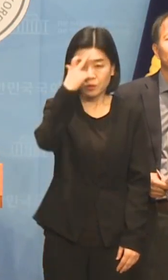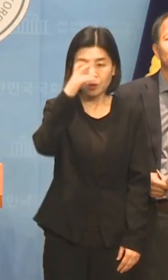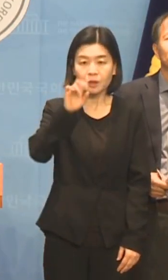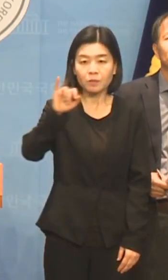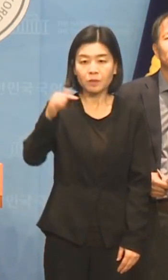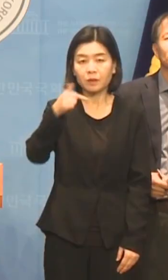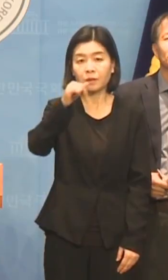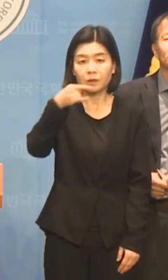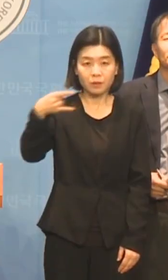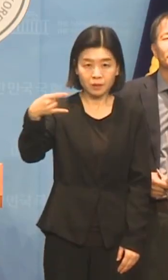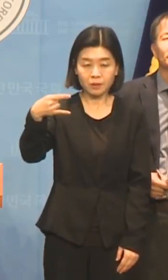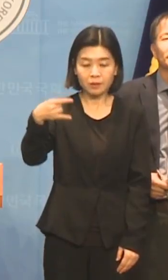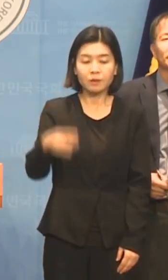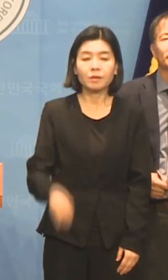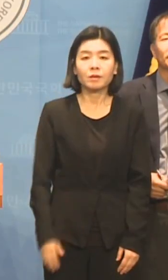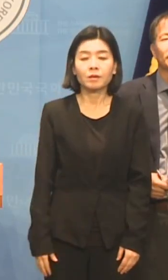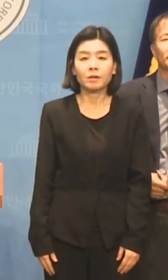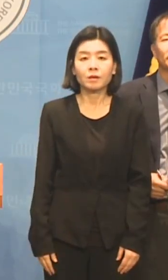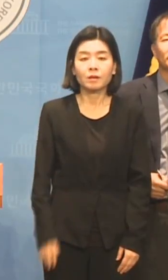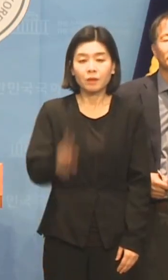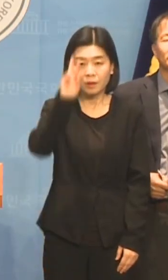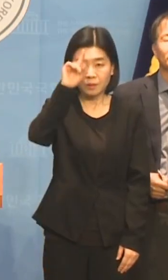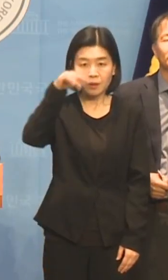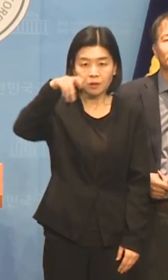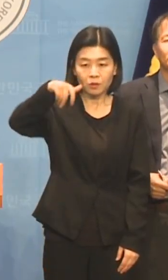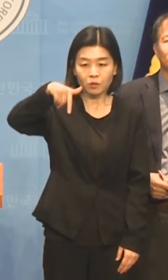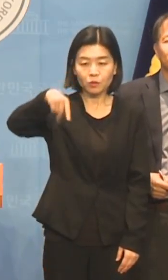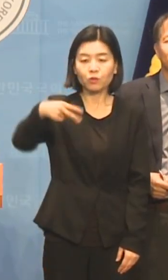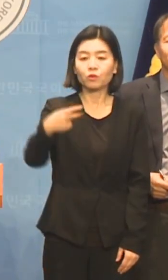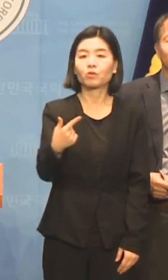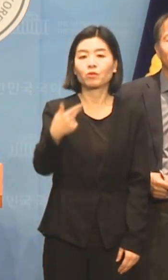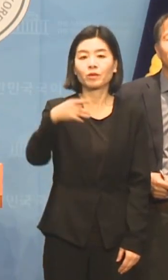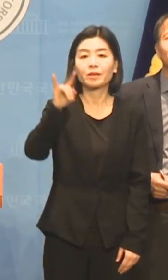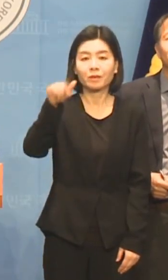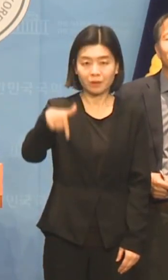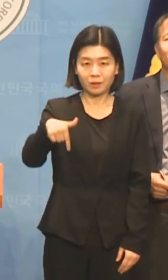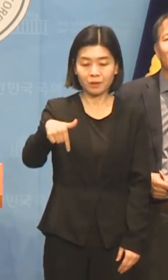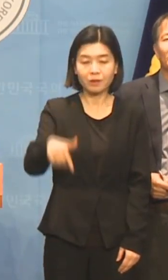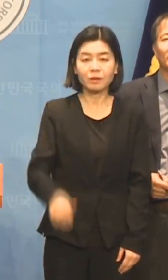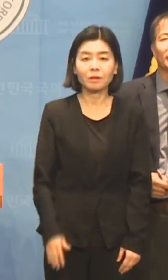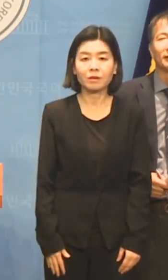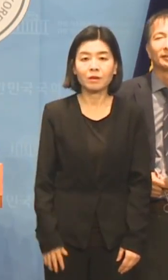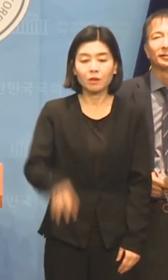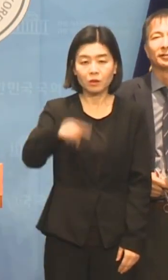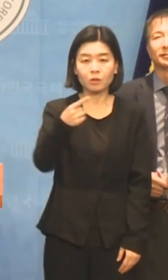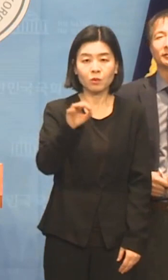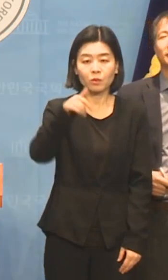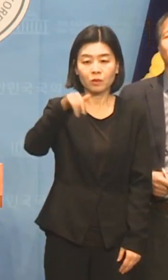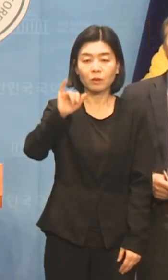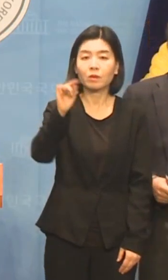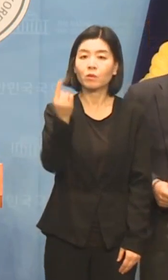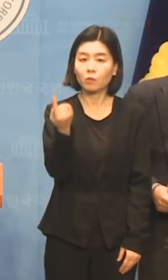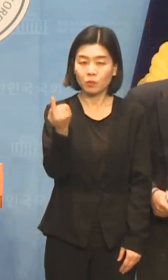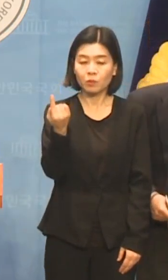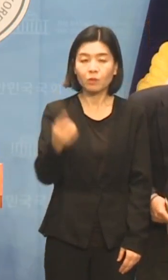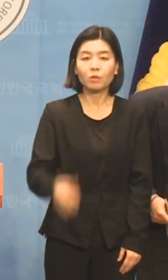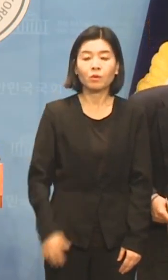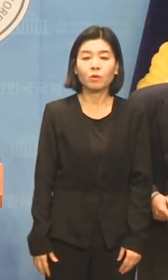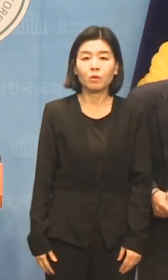최민희 위원님이십니다. 박균택 위원님이십니다. 송기호